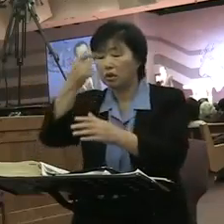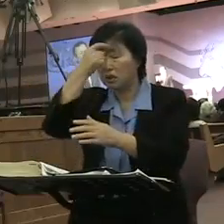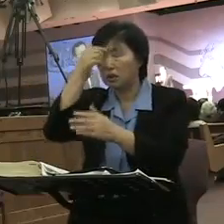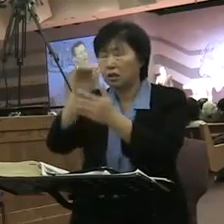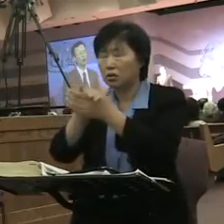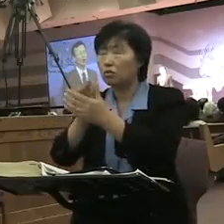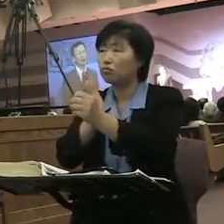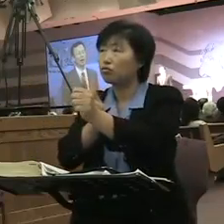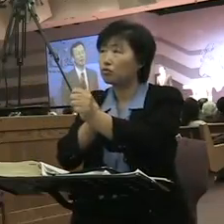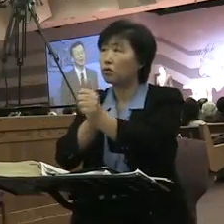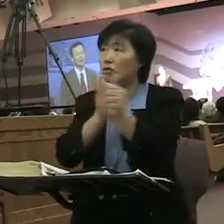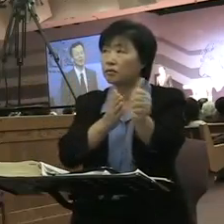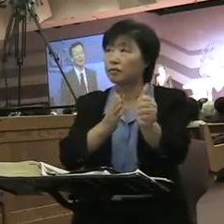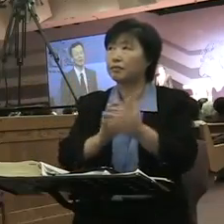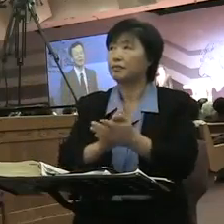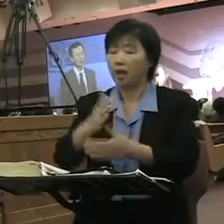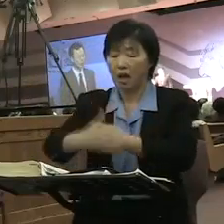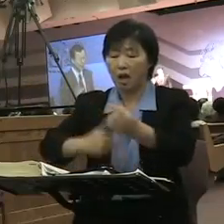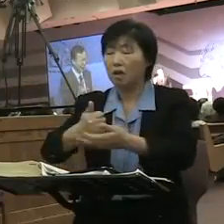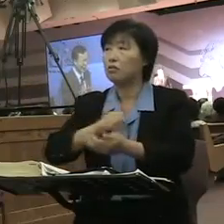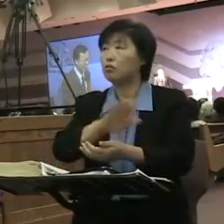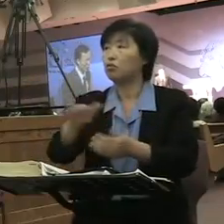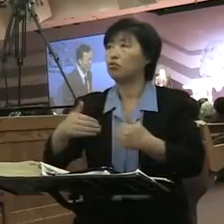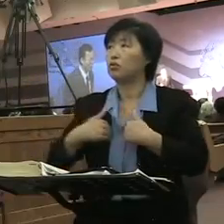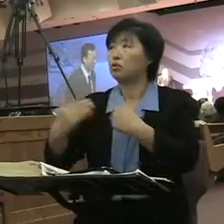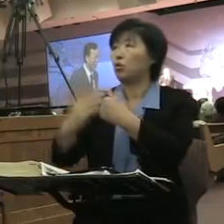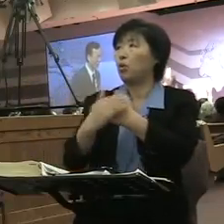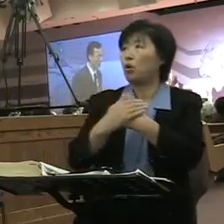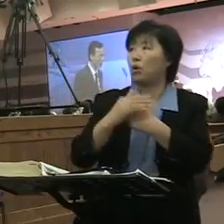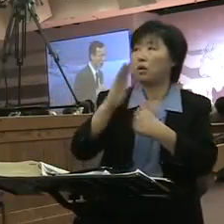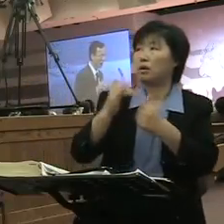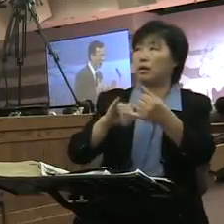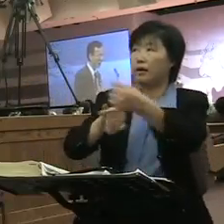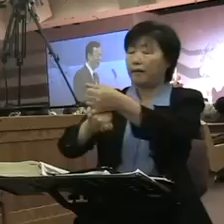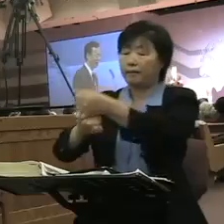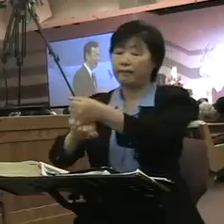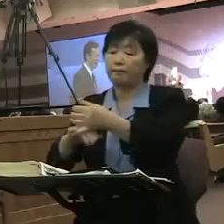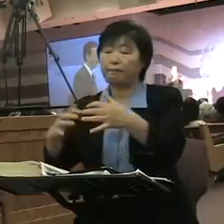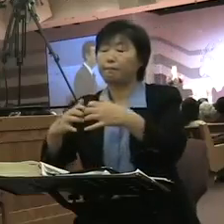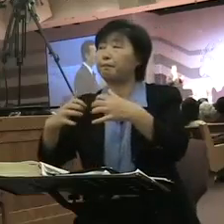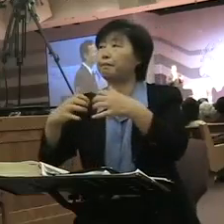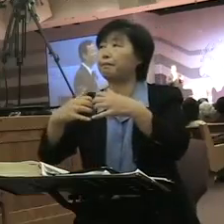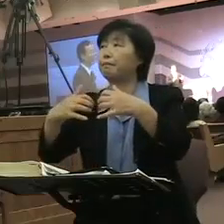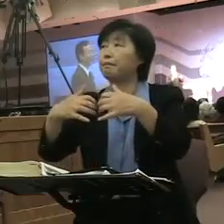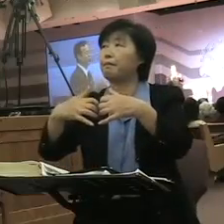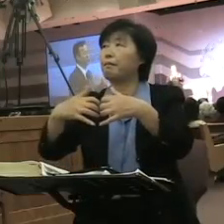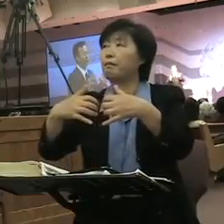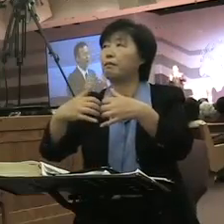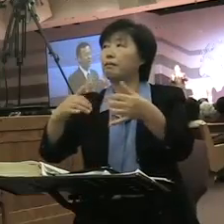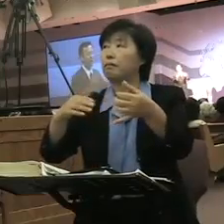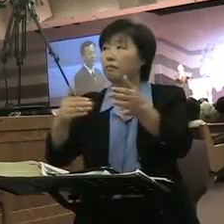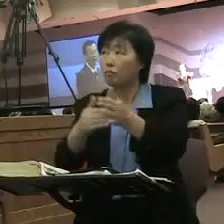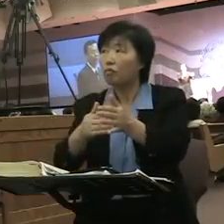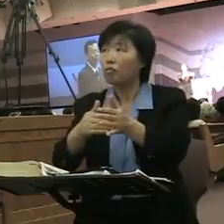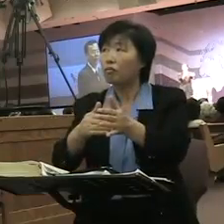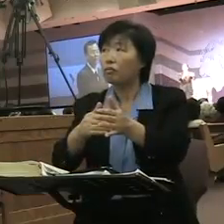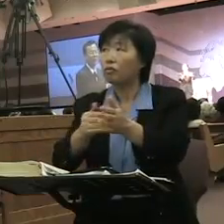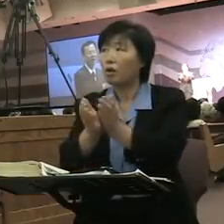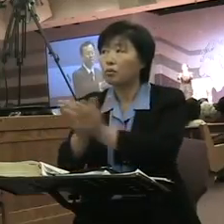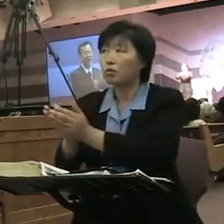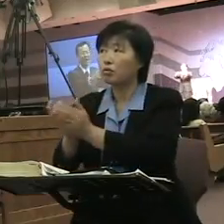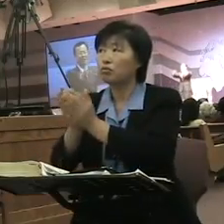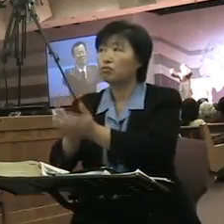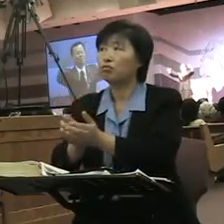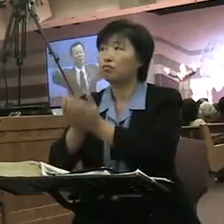하나님이 우리를 도와셔야 합니다. 그리고 그들에게 약속을 합니다. 전쟁이 끝나자마자 준비되었던 배를